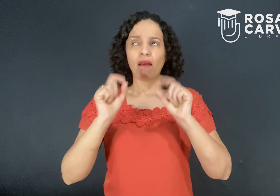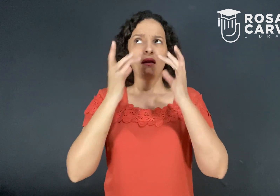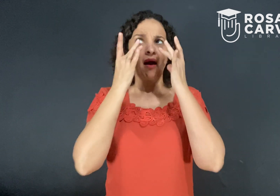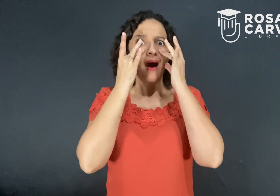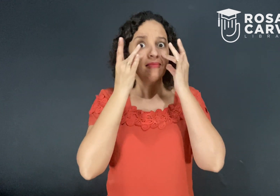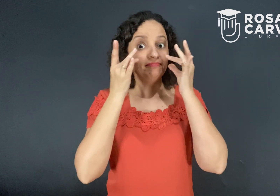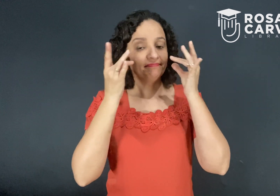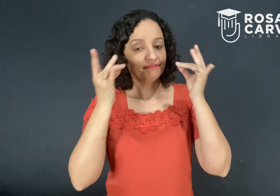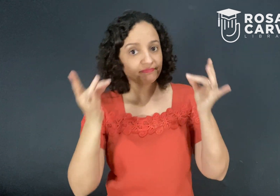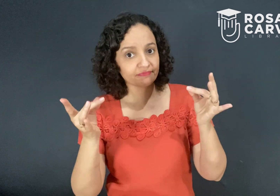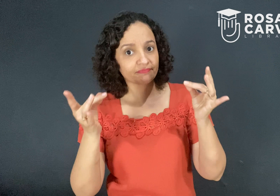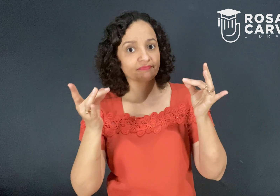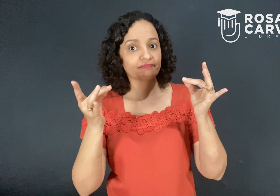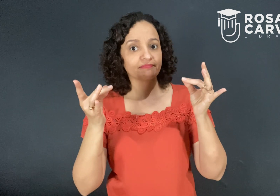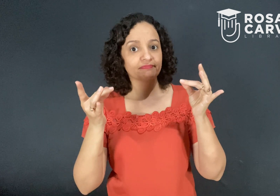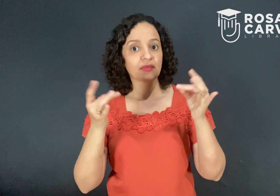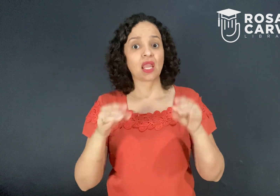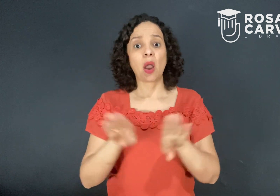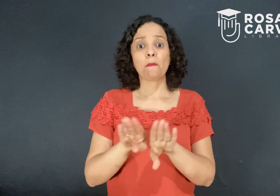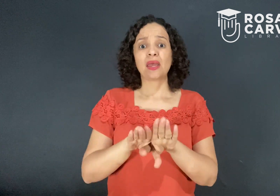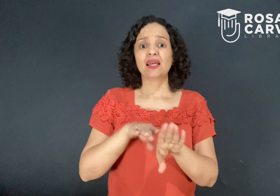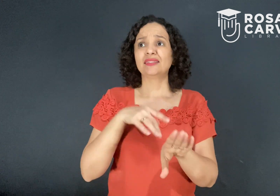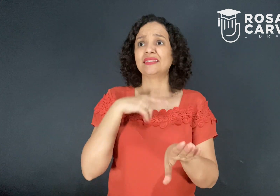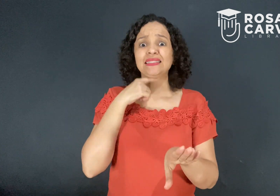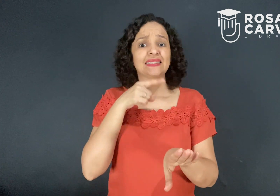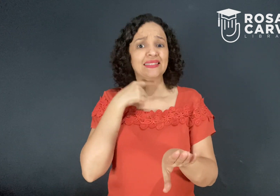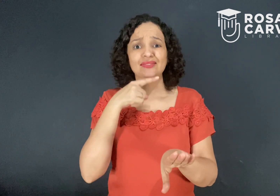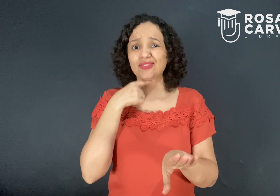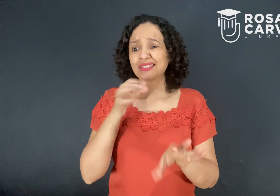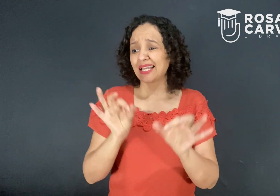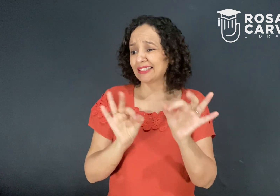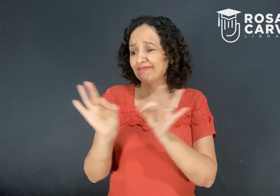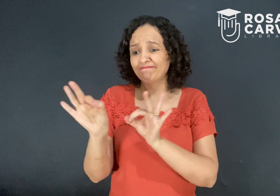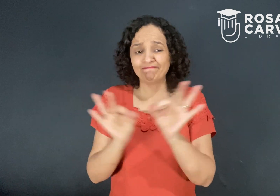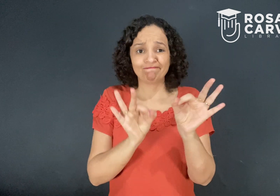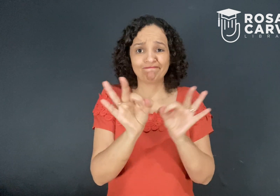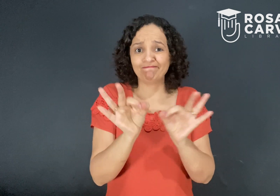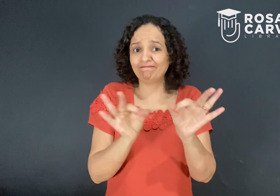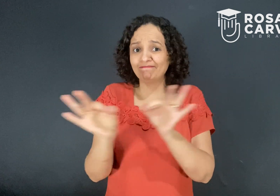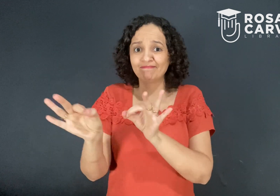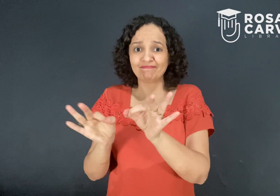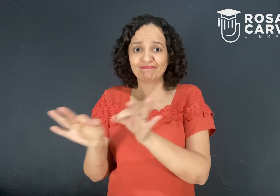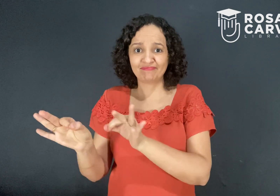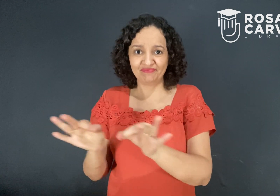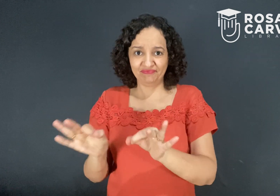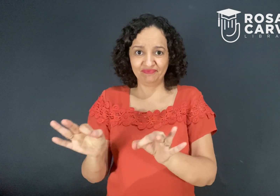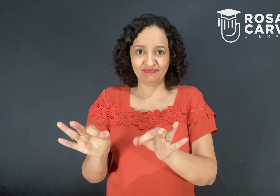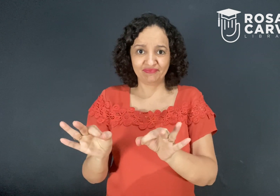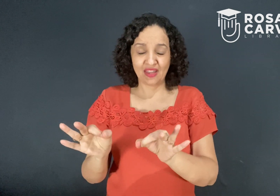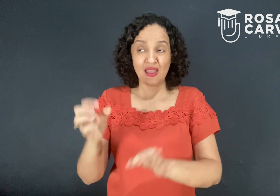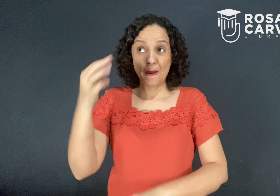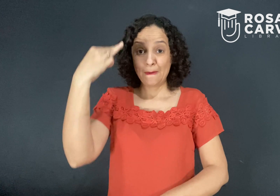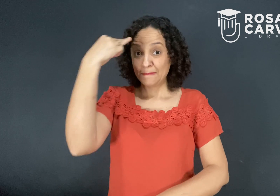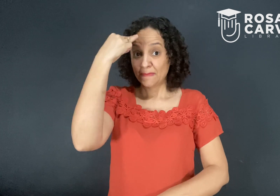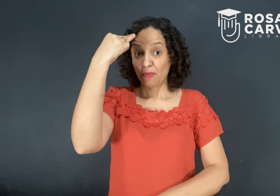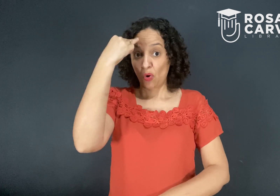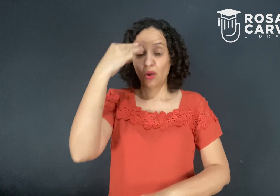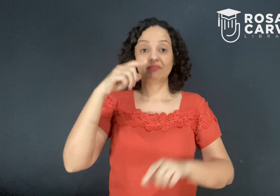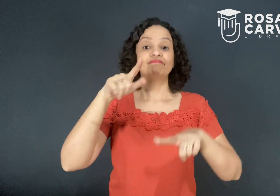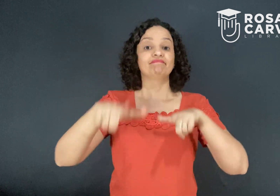áreas, como a atenção, a planejamento, às vezes não consegue se organizar, a